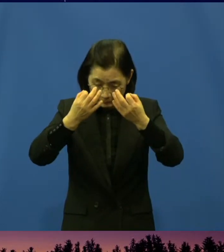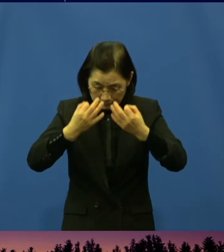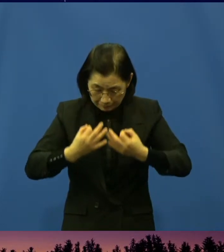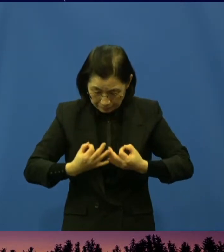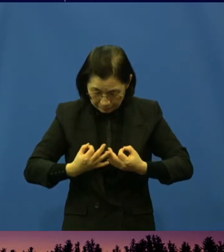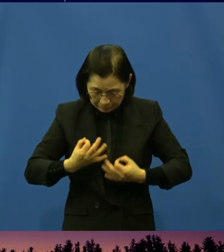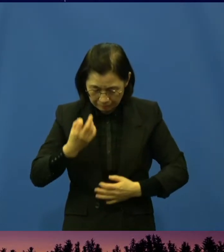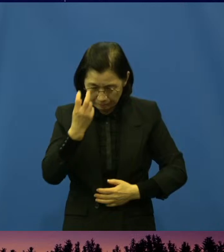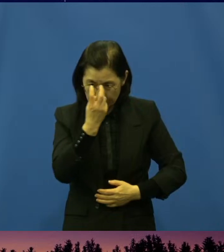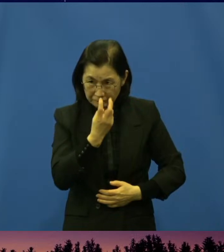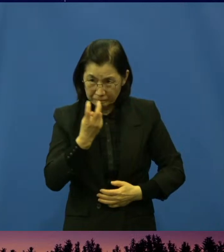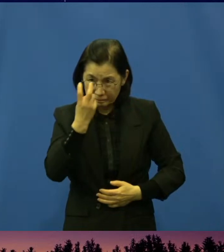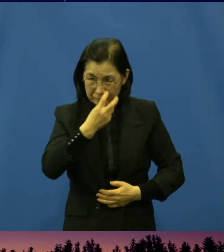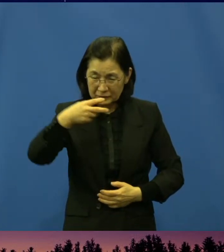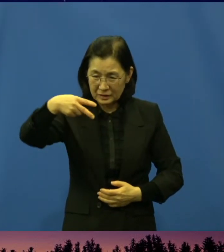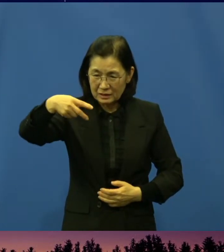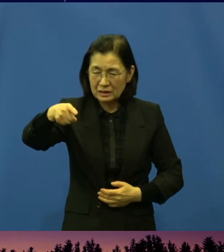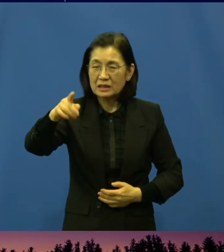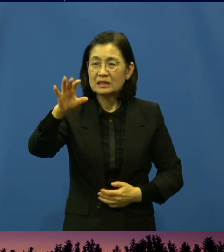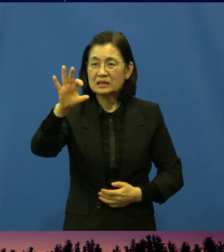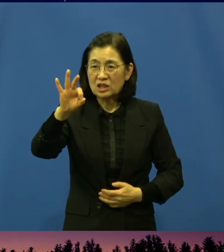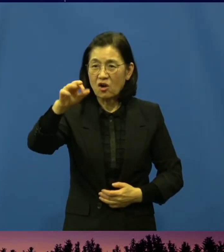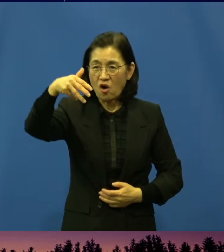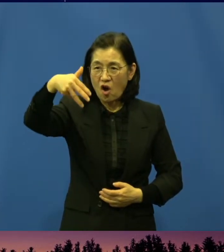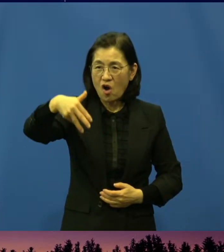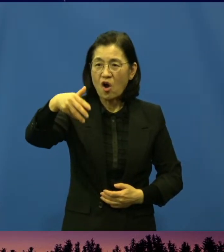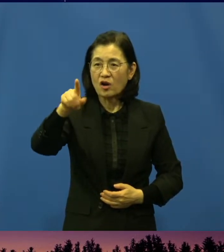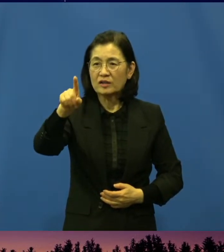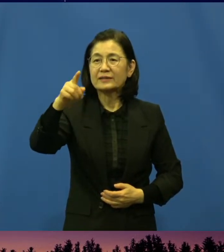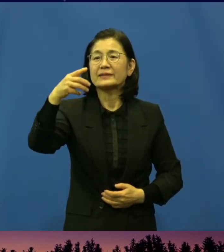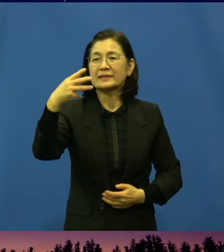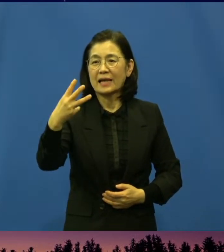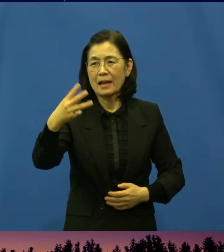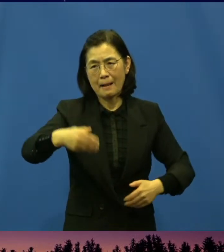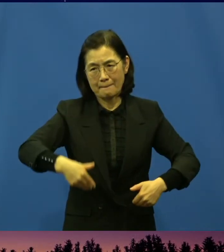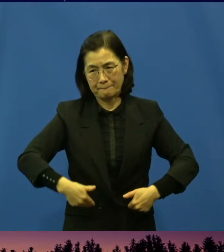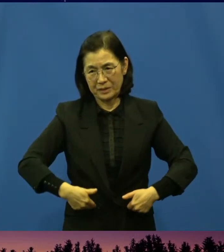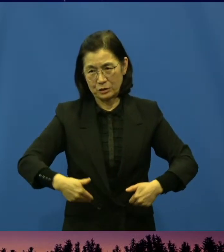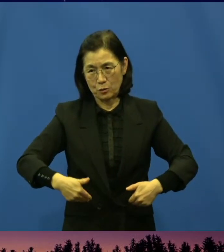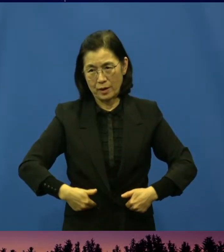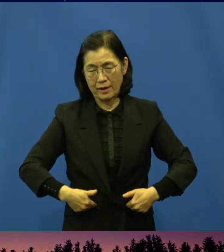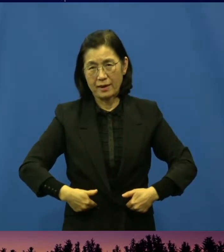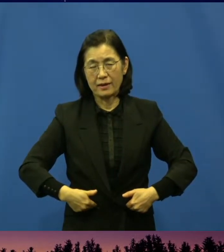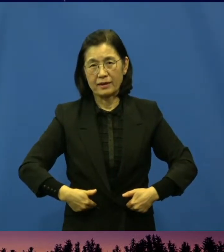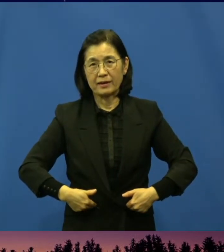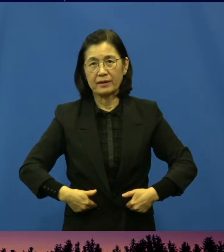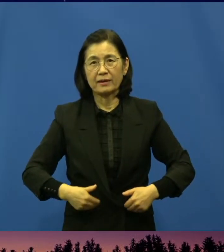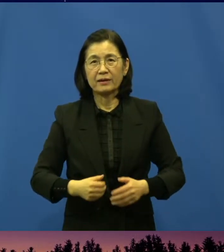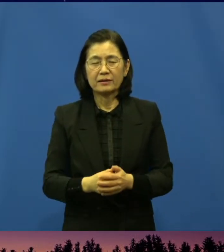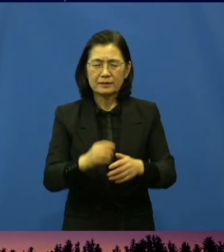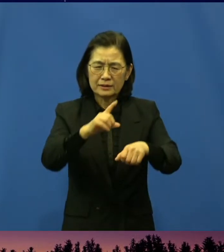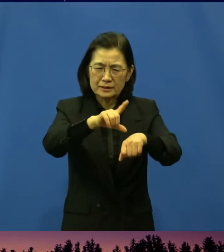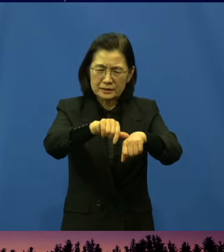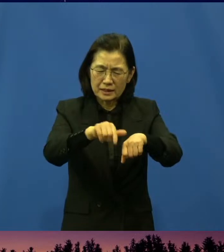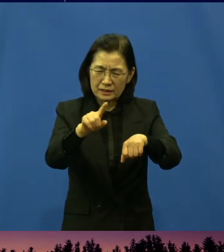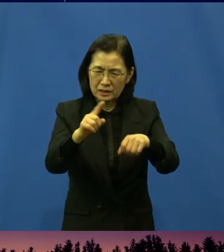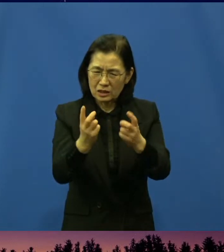연말에도 그런 성찰을 하는 사람들이 있어요. 아, 지금 내가 어디쯤에 와 있구나. 이 시간이 어떻게 흐르고 있구나.